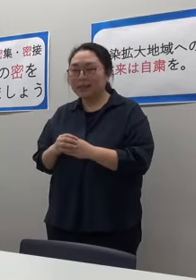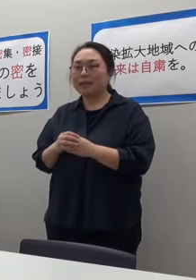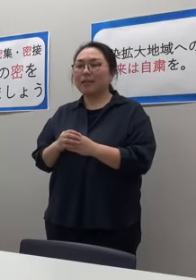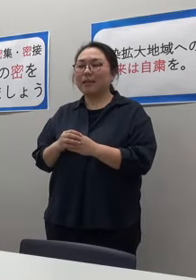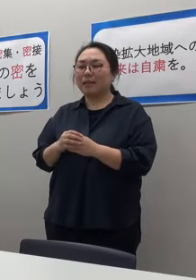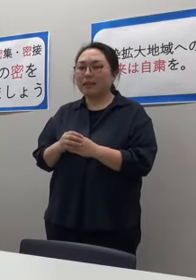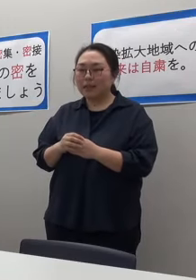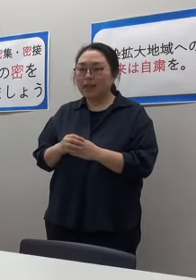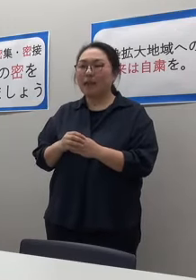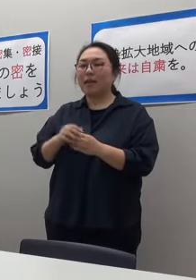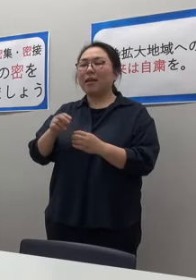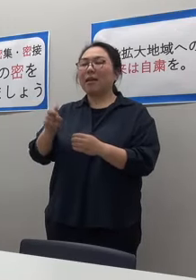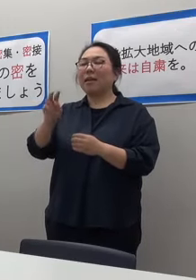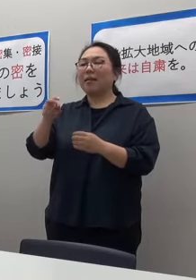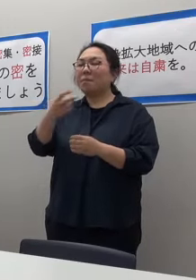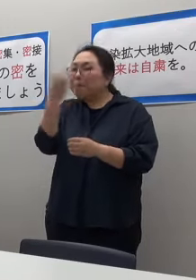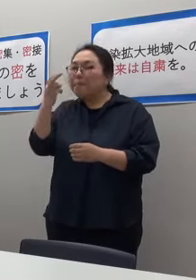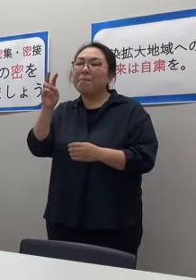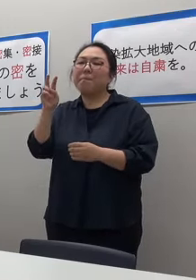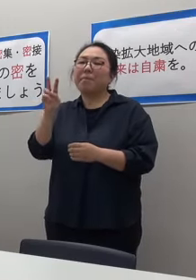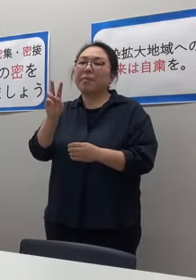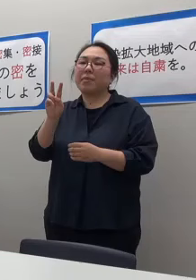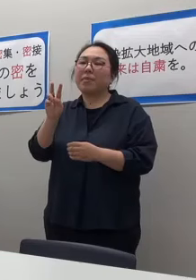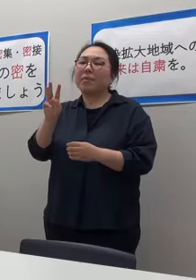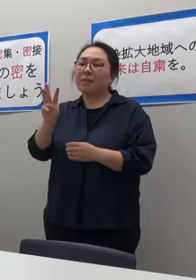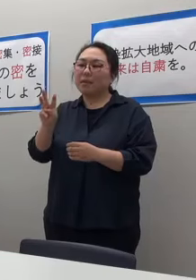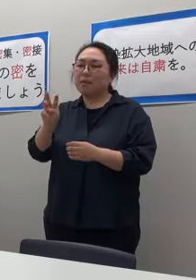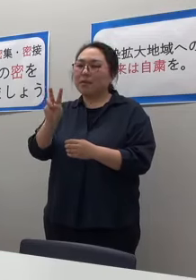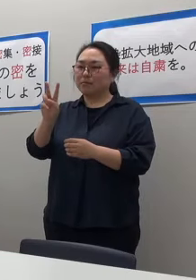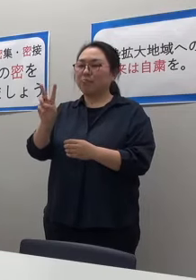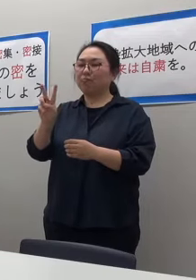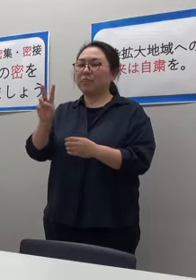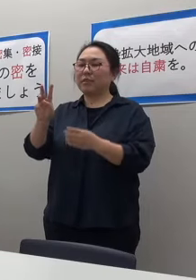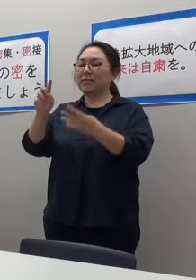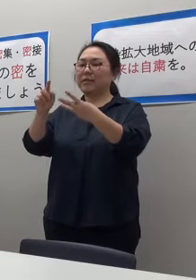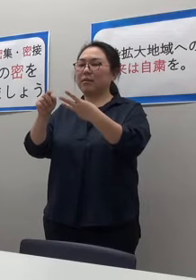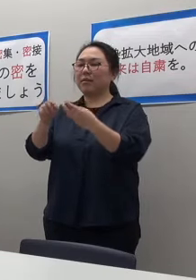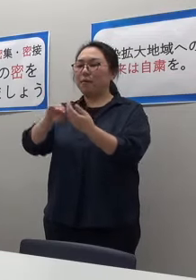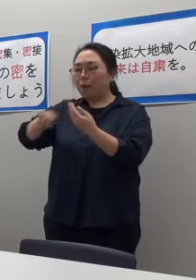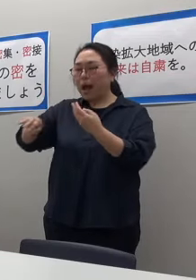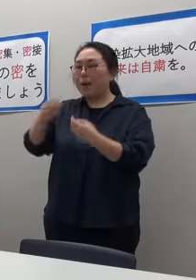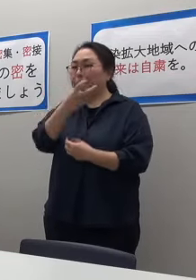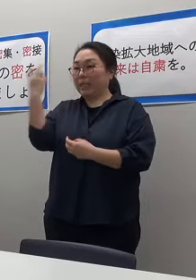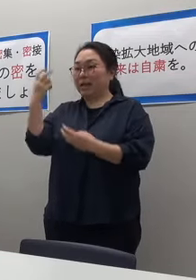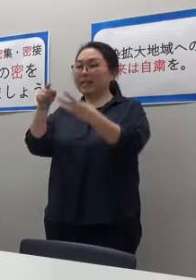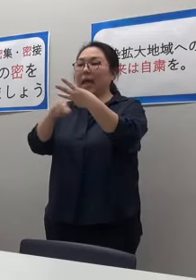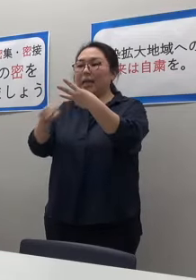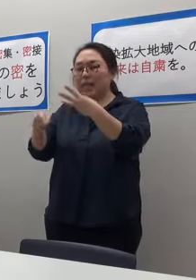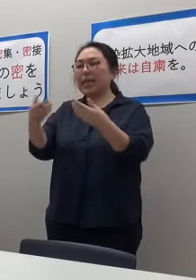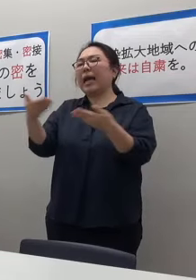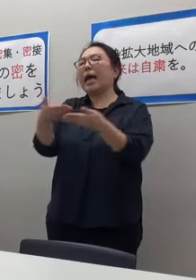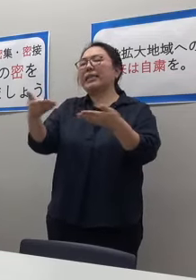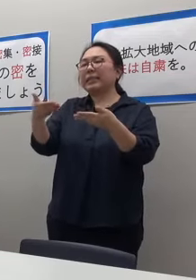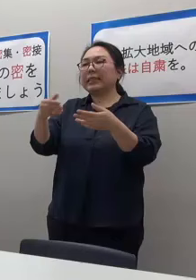厚接触者の部分で、この方々のうち3人が陽性反応が出るということになっております。